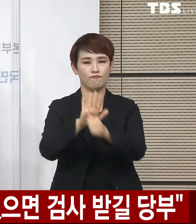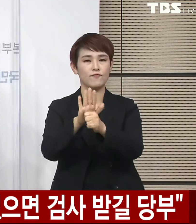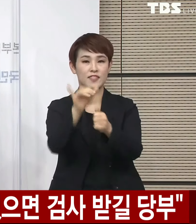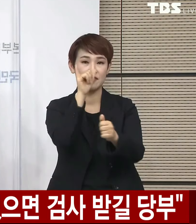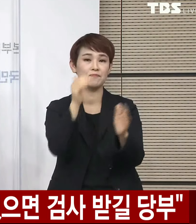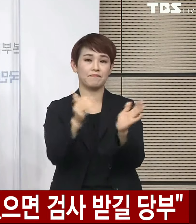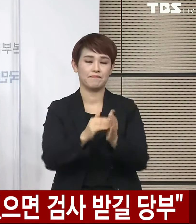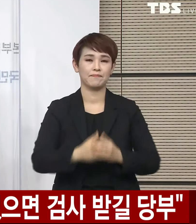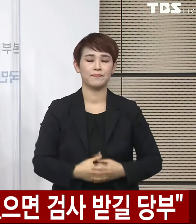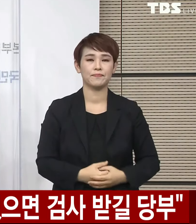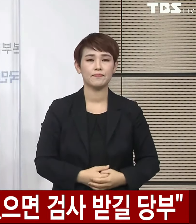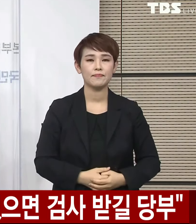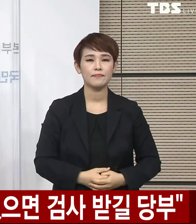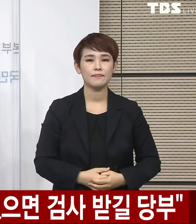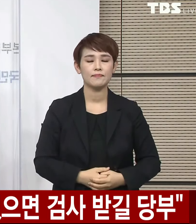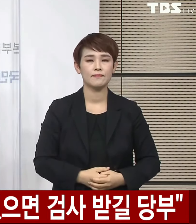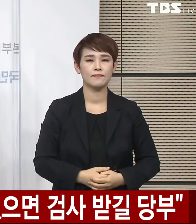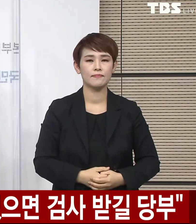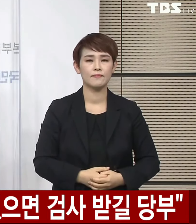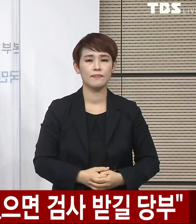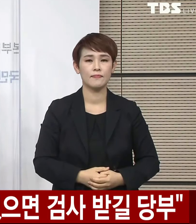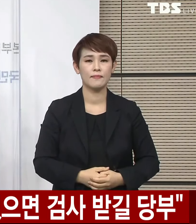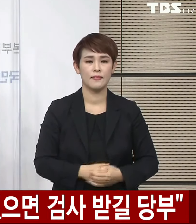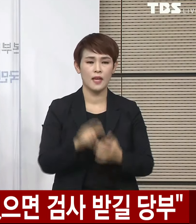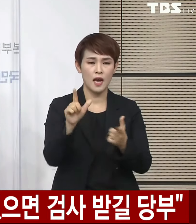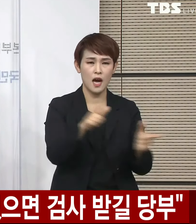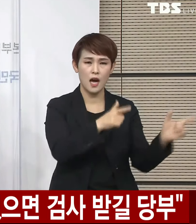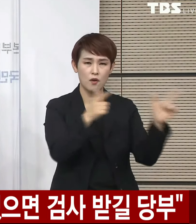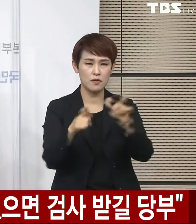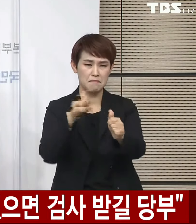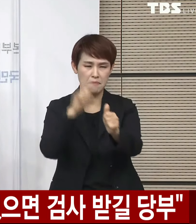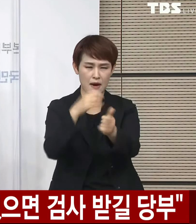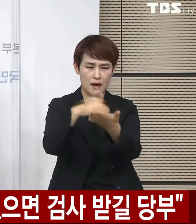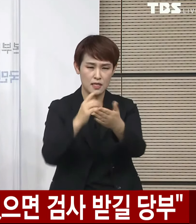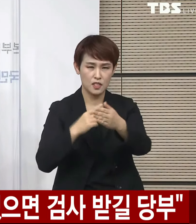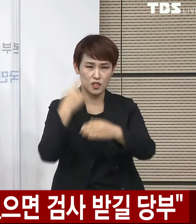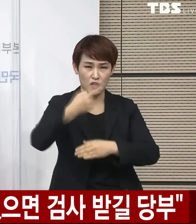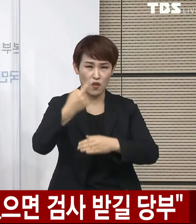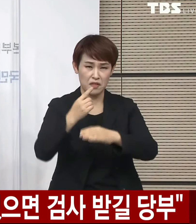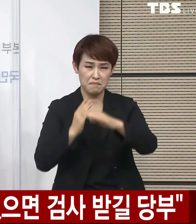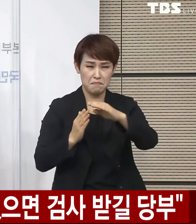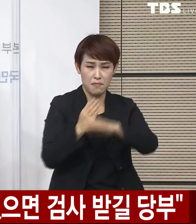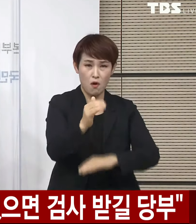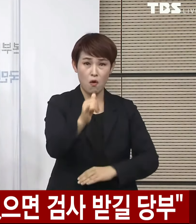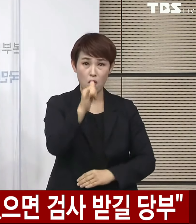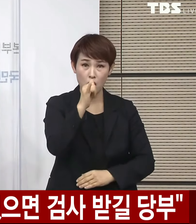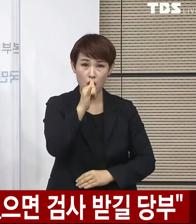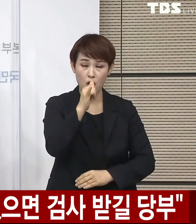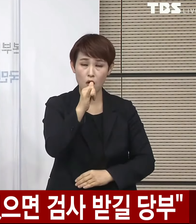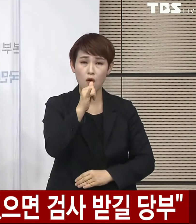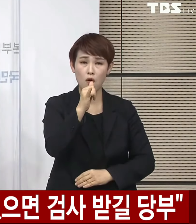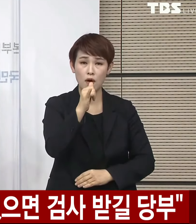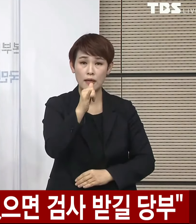있습니다. 방역당국은 하루 1,000명 정도의 환자가 생기더라도 큰 무리 없이 대응할 수